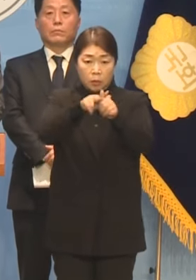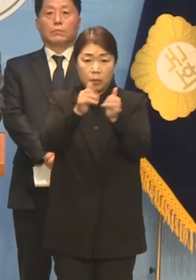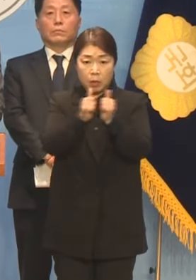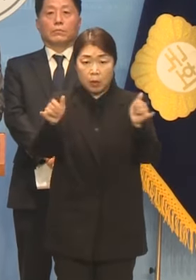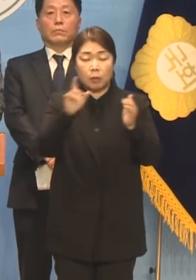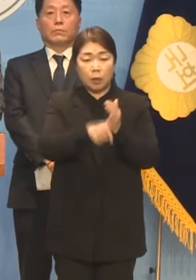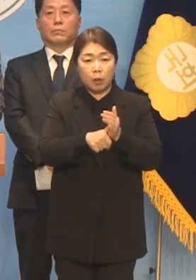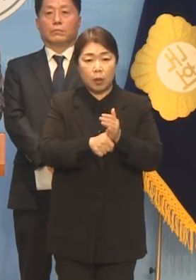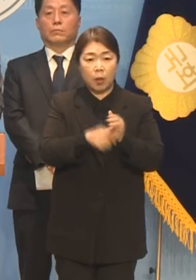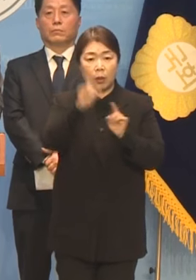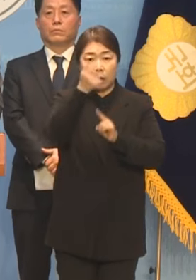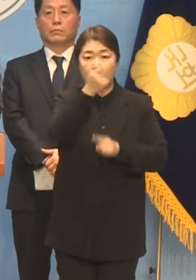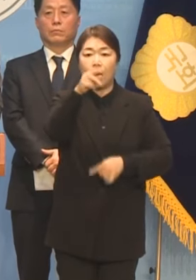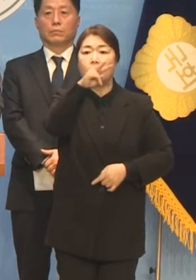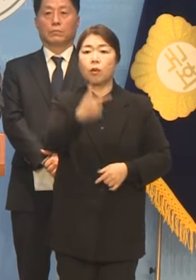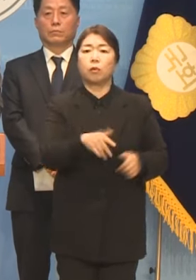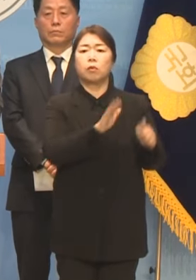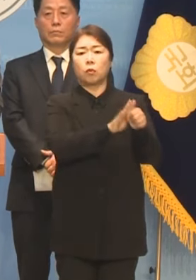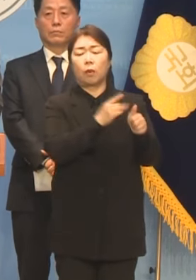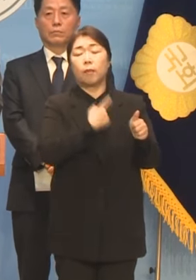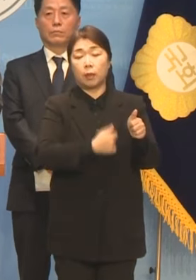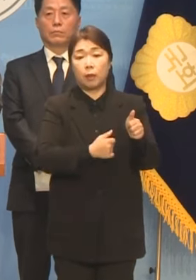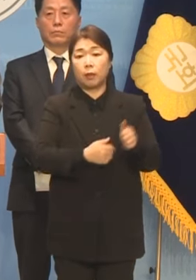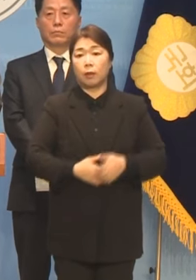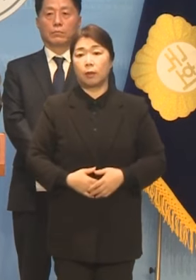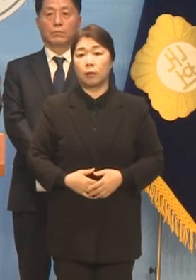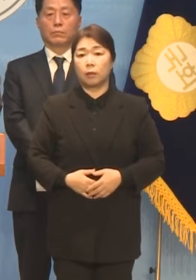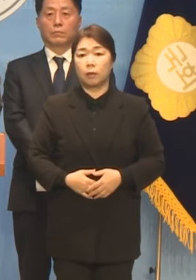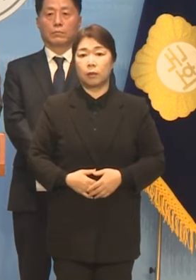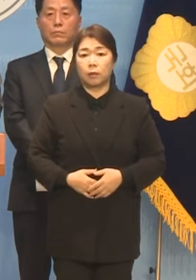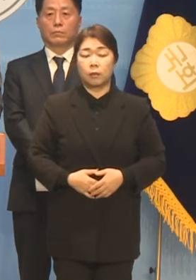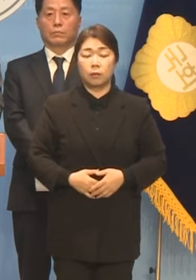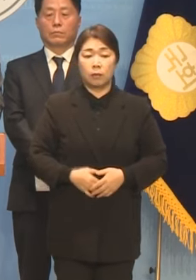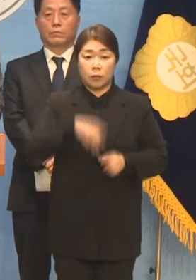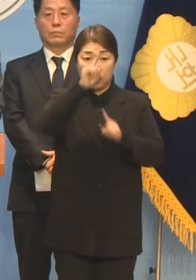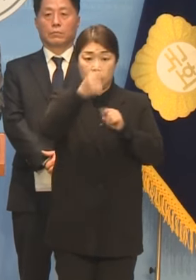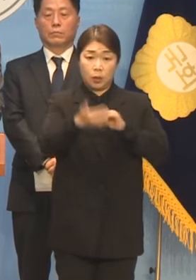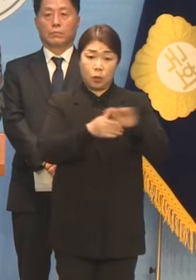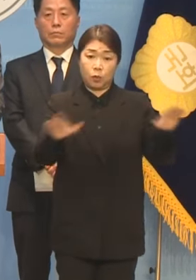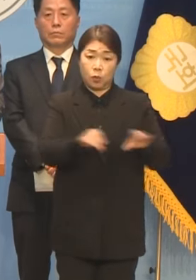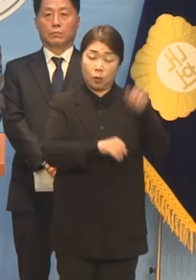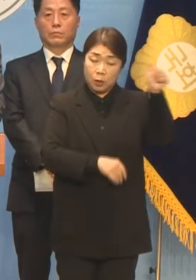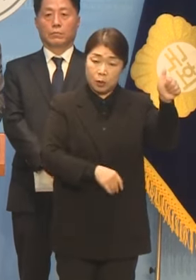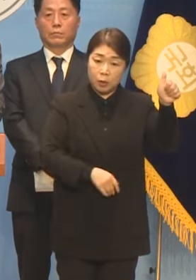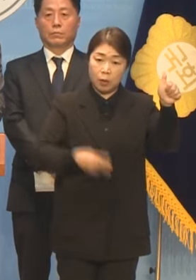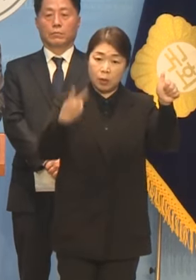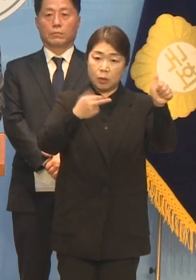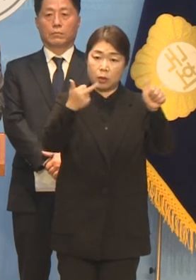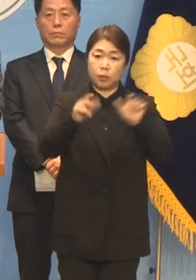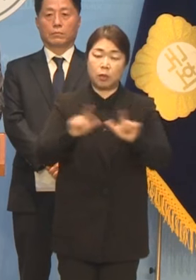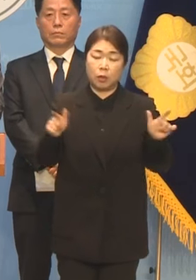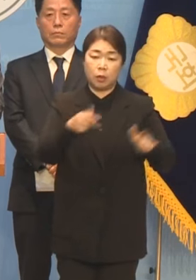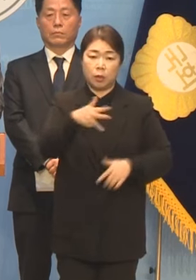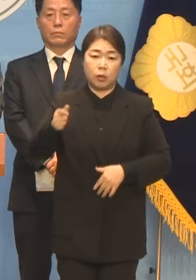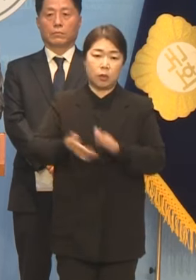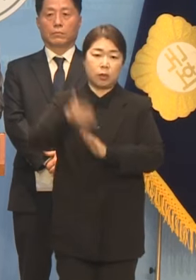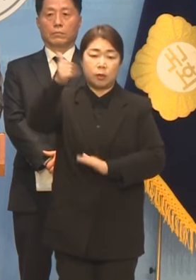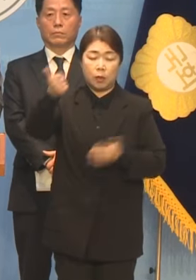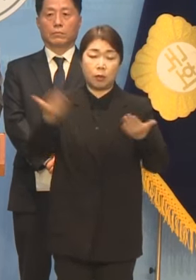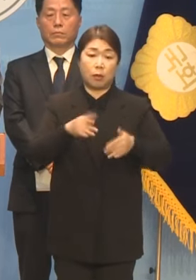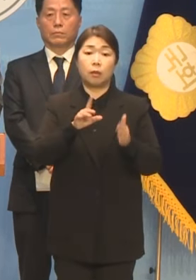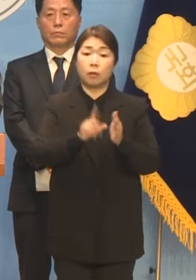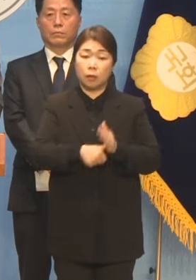이학연 전 총리를 도왔습니다 이전 총리께서는 2017년 제가 제천 시장으로 재임